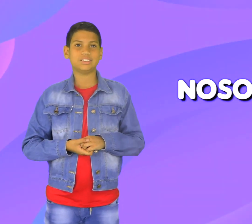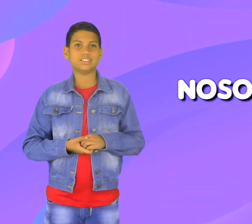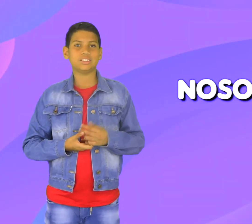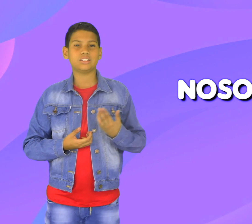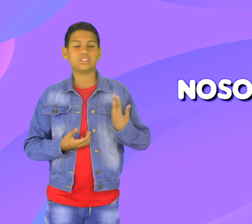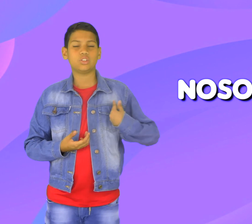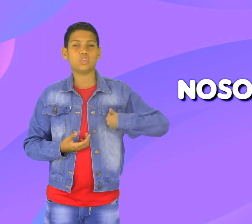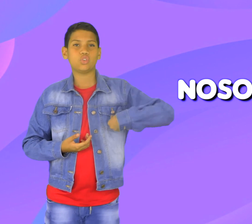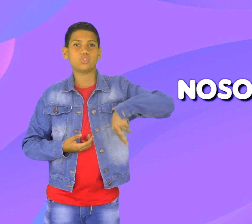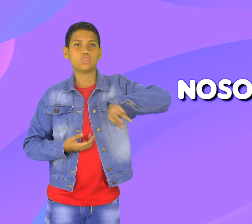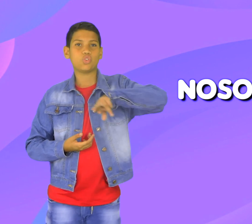Nosotros.